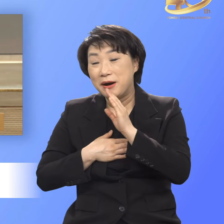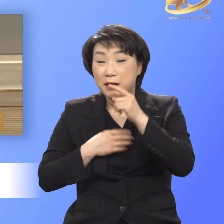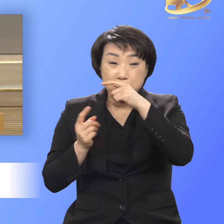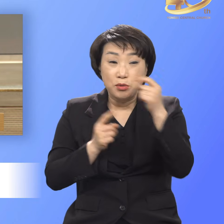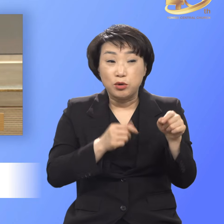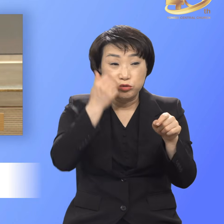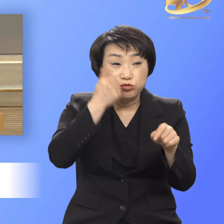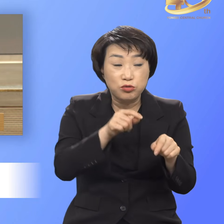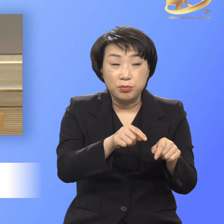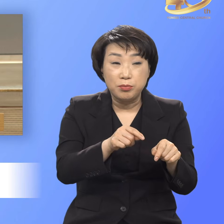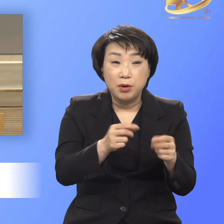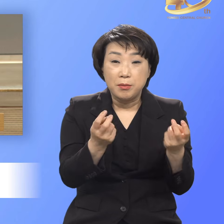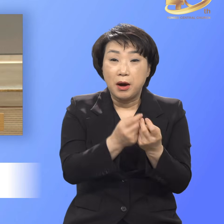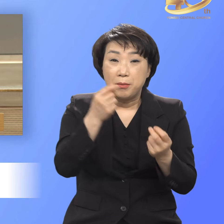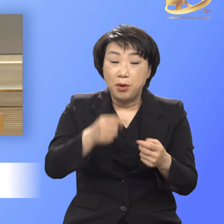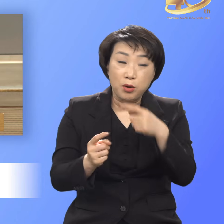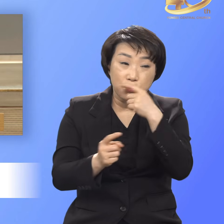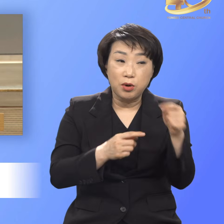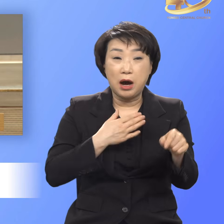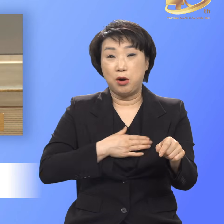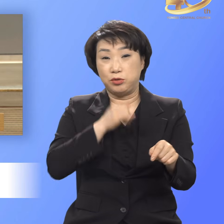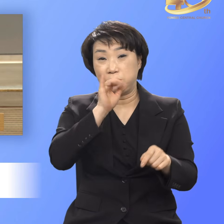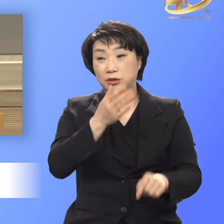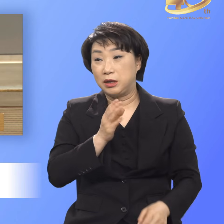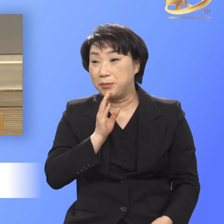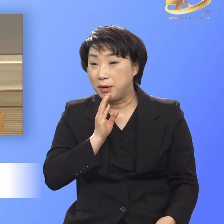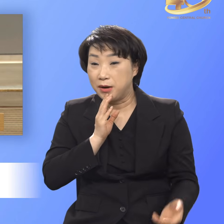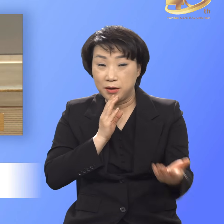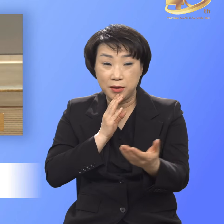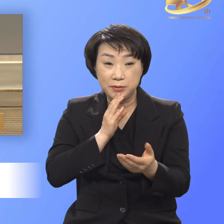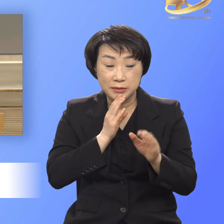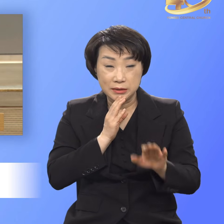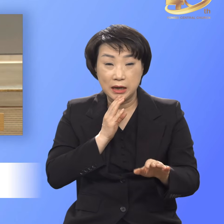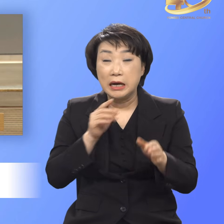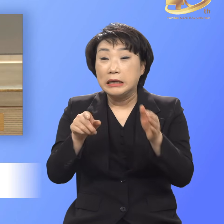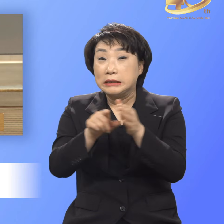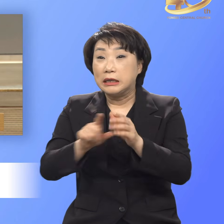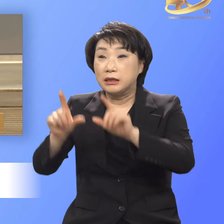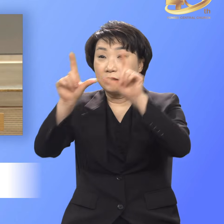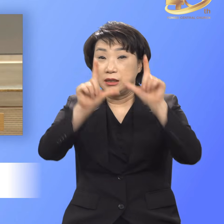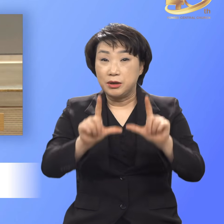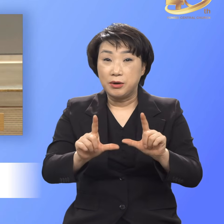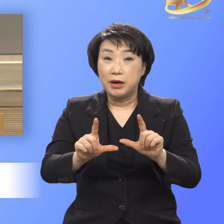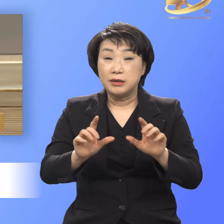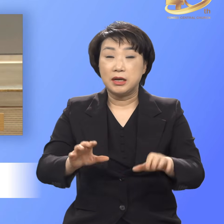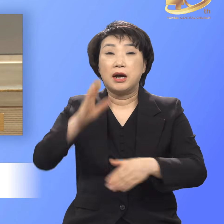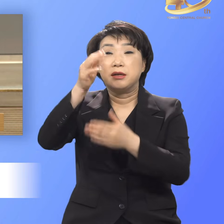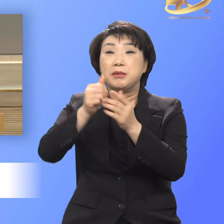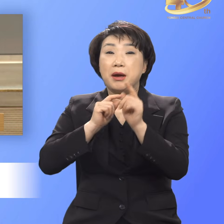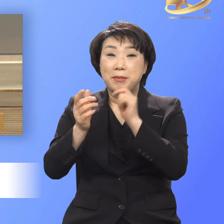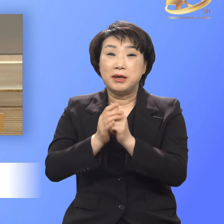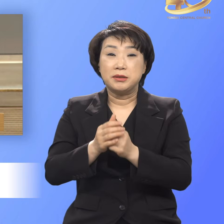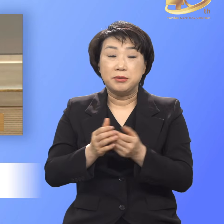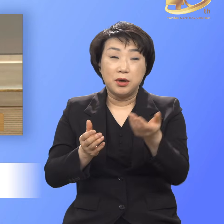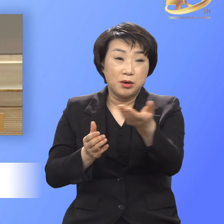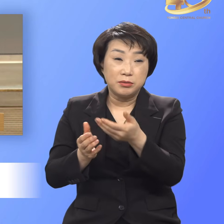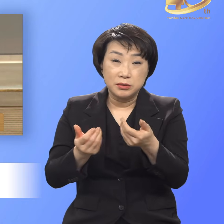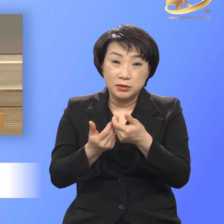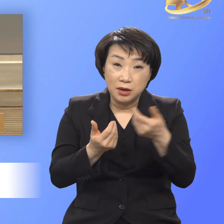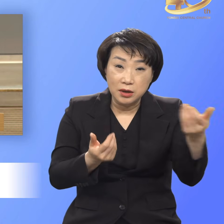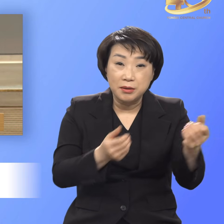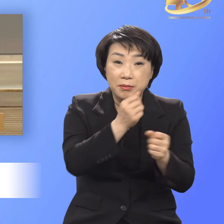미혹하는 자가 어떻게 미혹하는 걸 알아야 되잖아. 그래서 신앙생활에 하나님 말씀을 떠나게